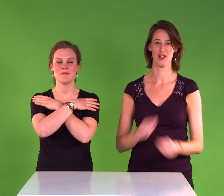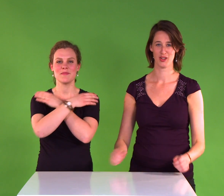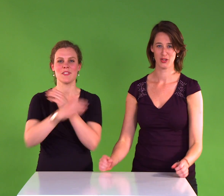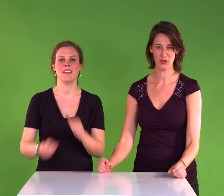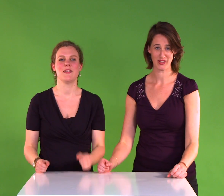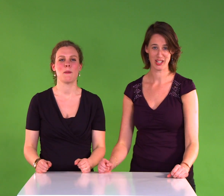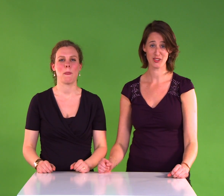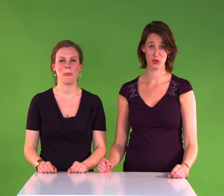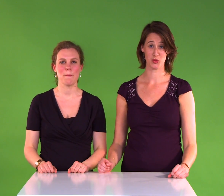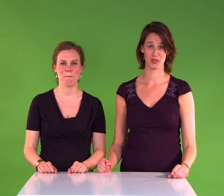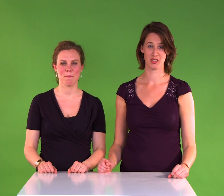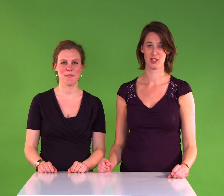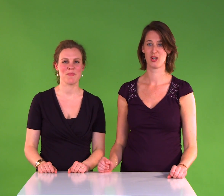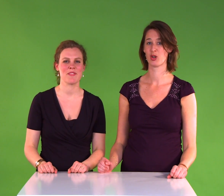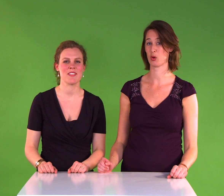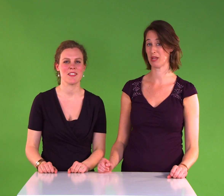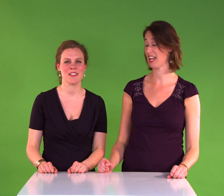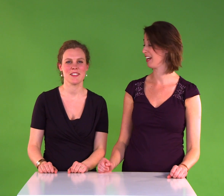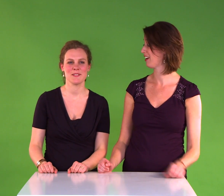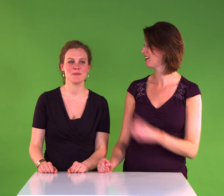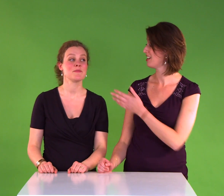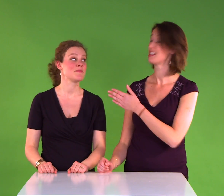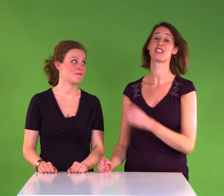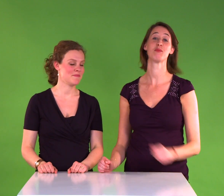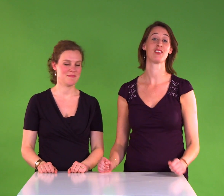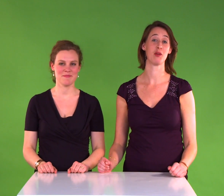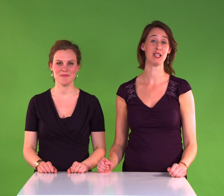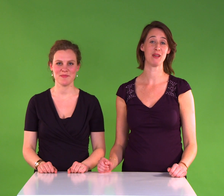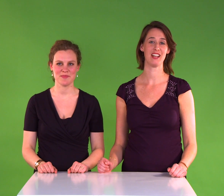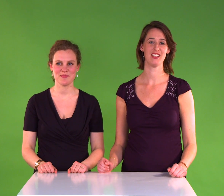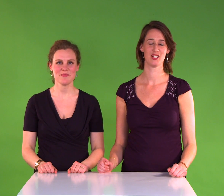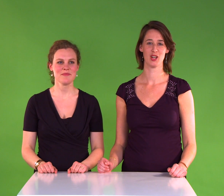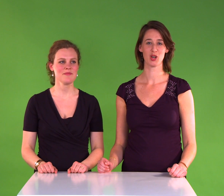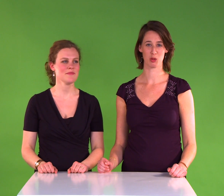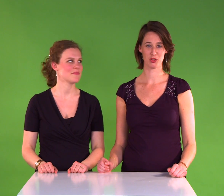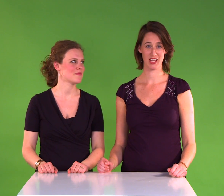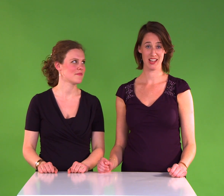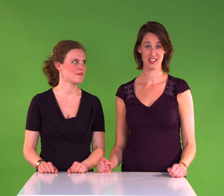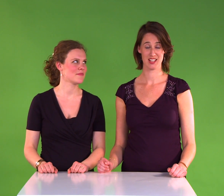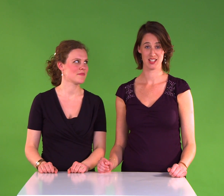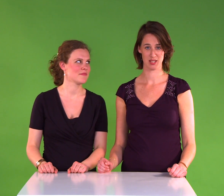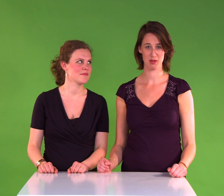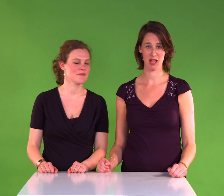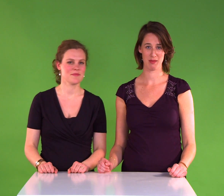Nu gaan jullie dat overdoen. Groep 1, zing met Annemiek weer. Groep 2, zing met mij.